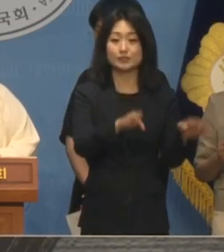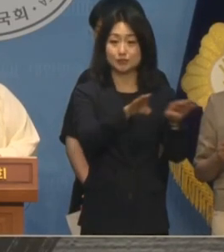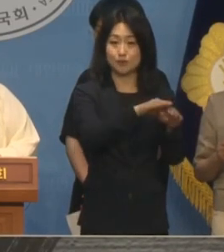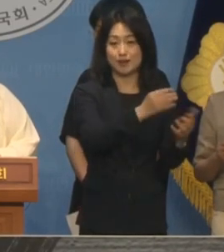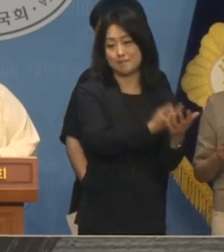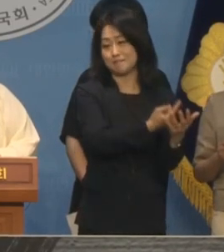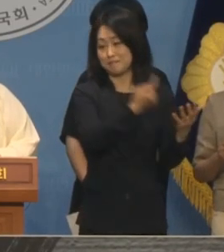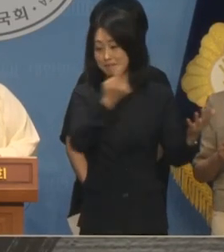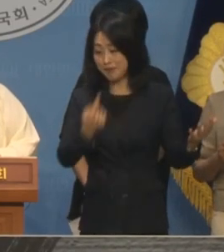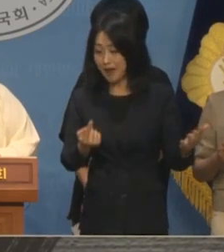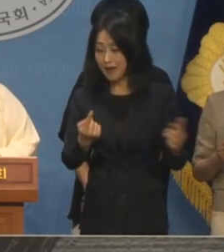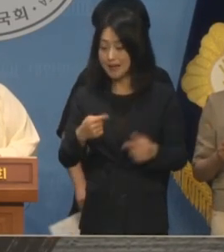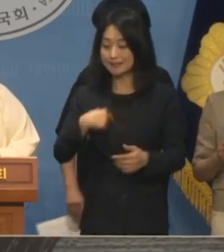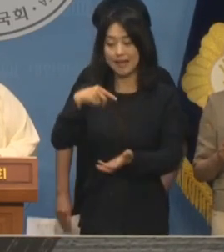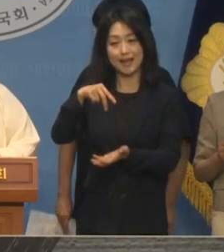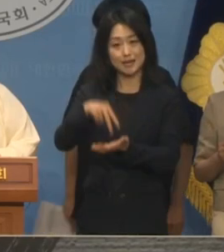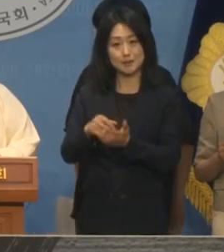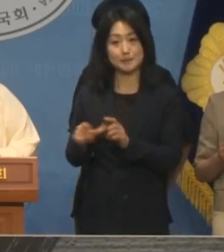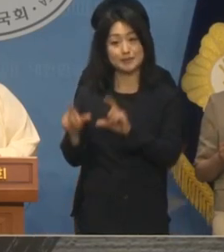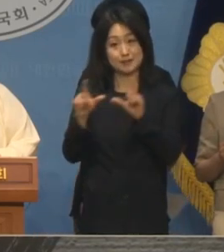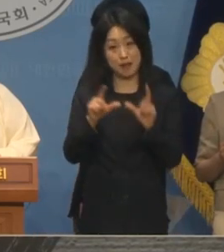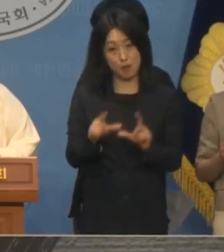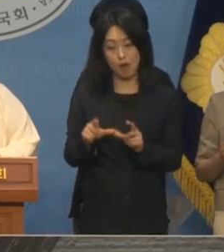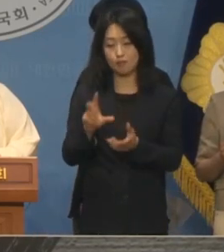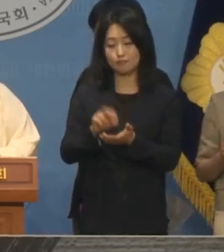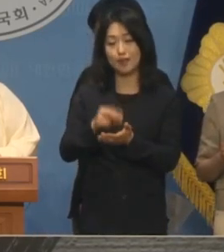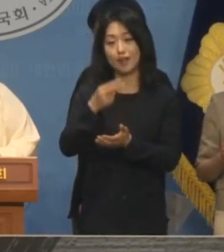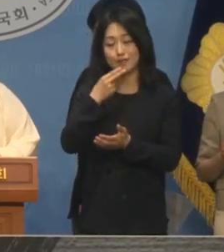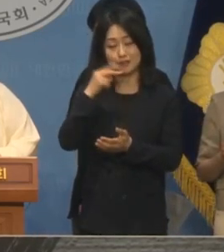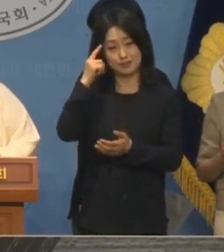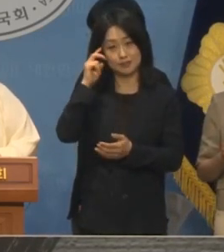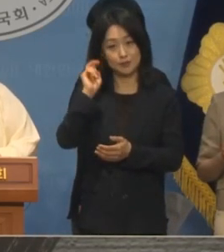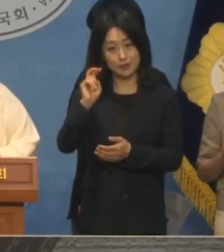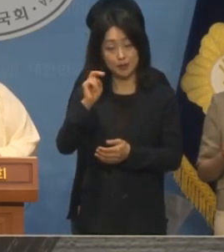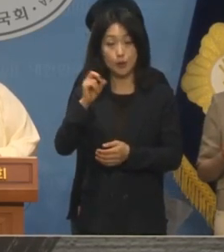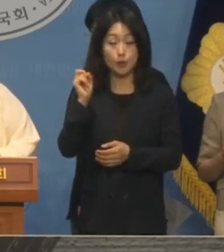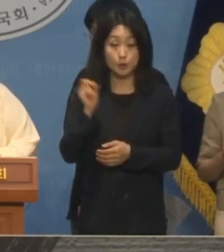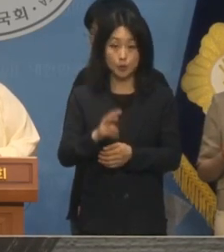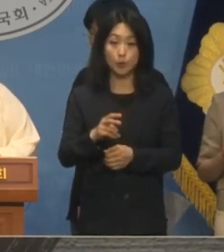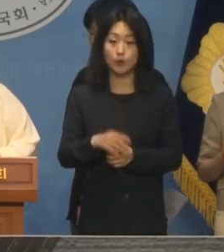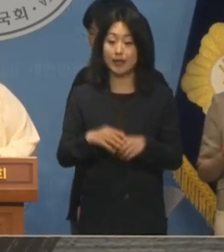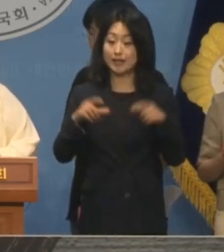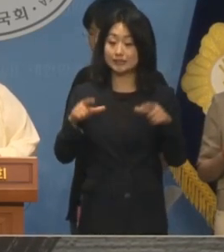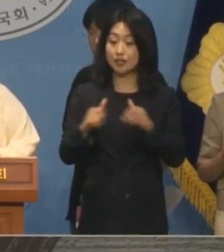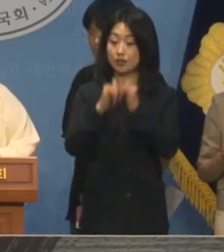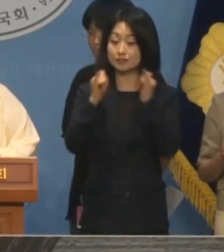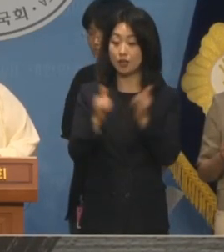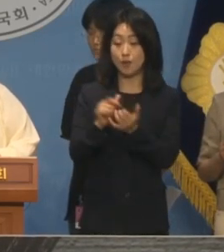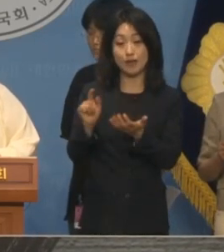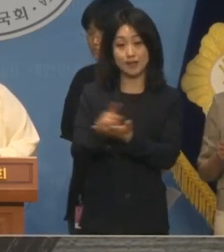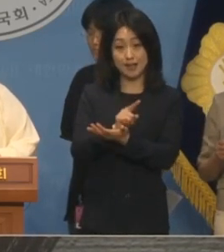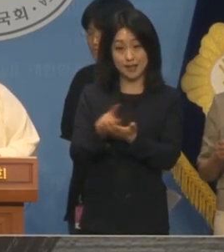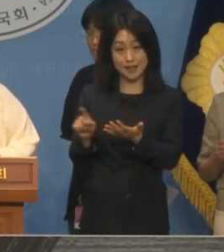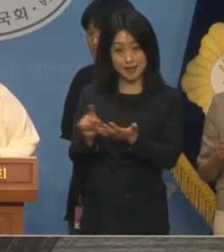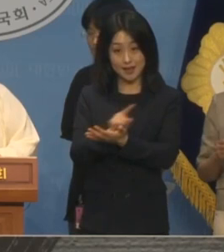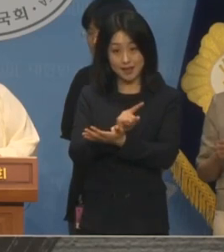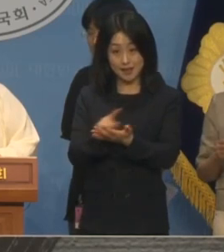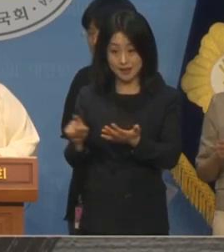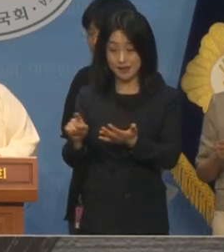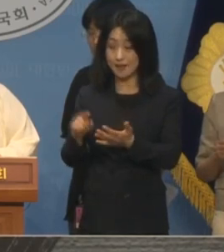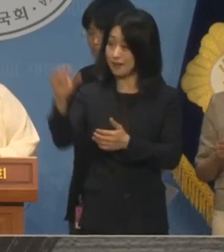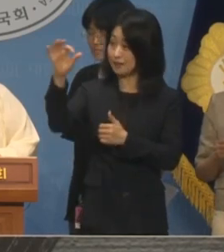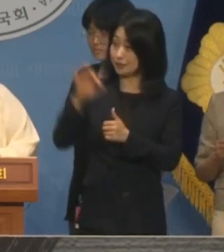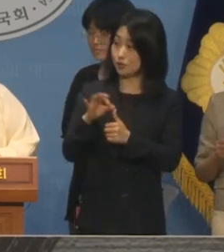저처럼 자립해서 살아갈 수 있거나 만약 지역사회에 살 수 있는 충분한